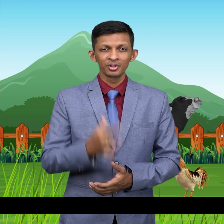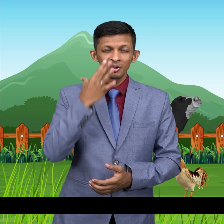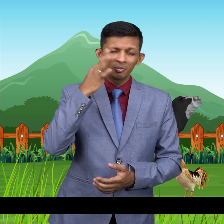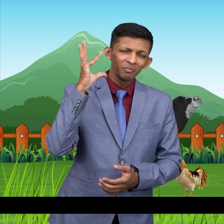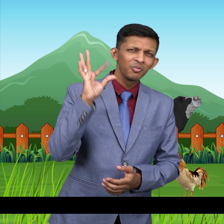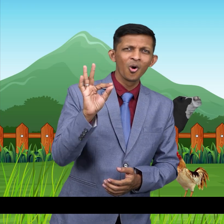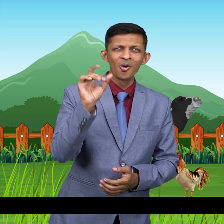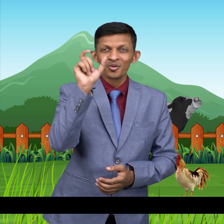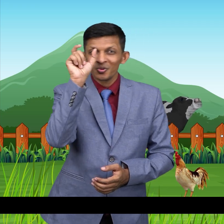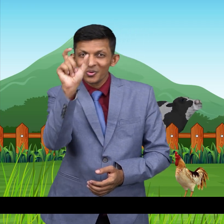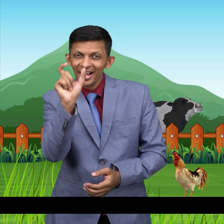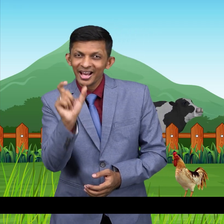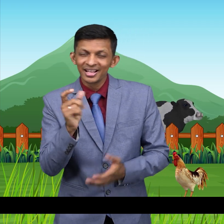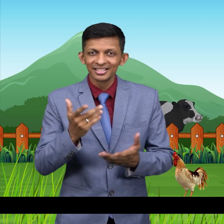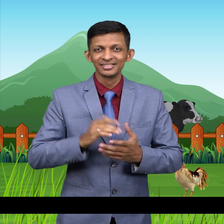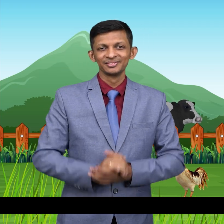मुख्य शब्द: